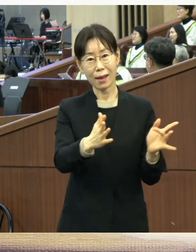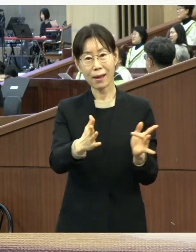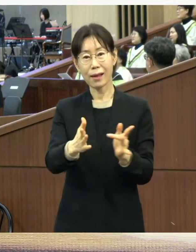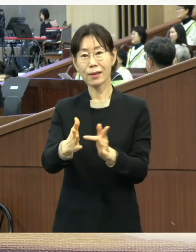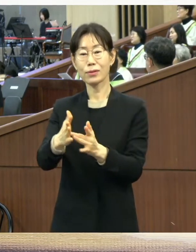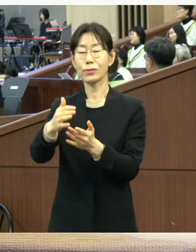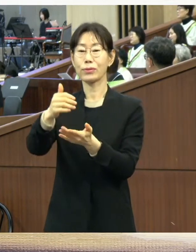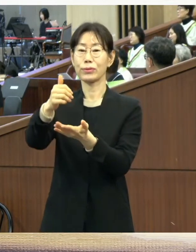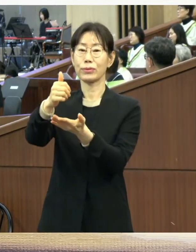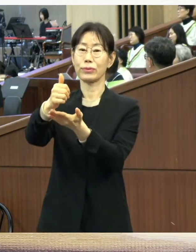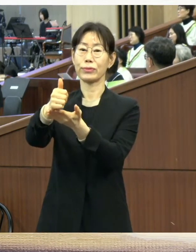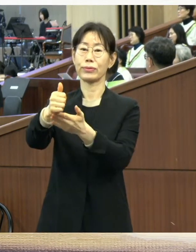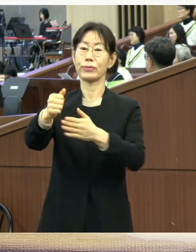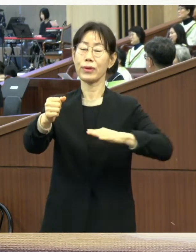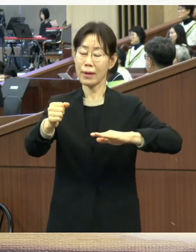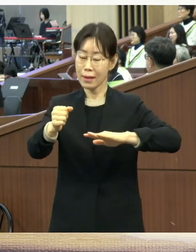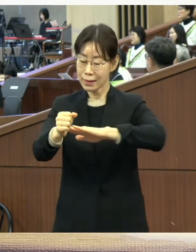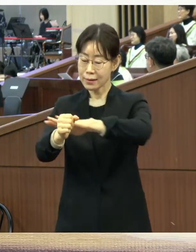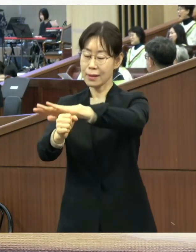예수